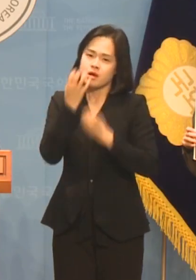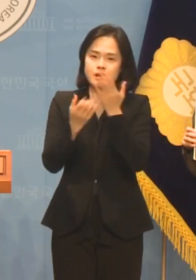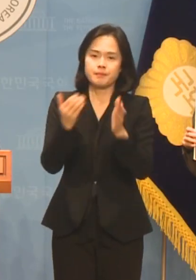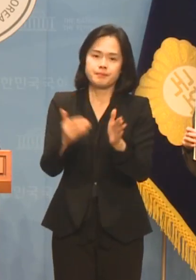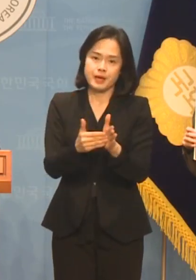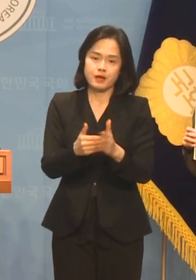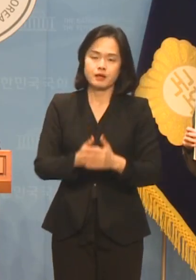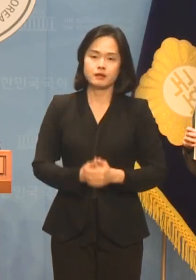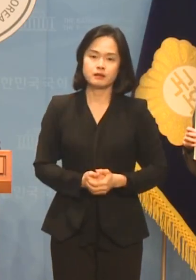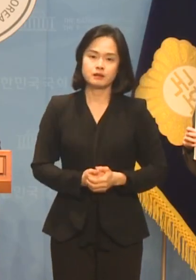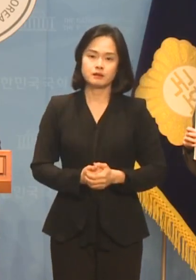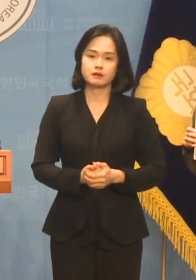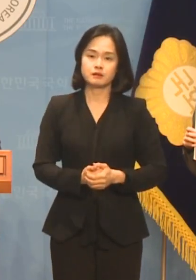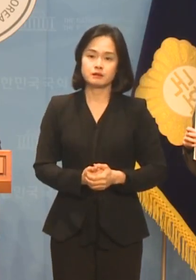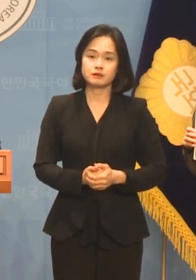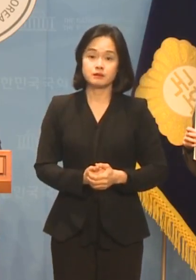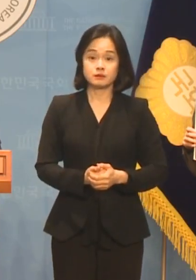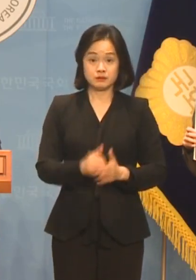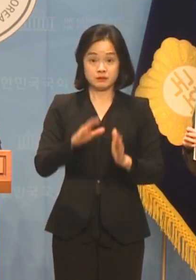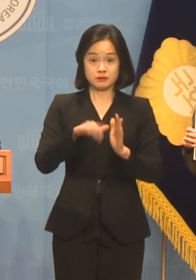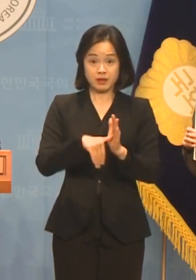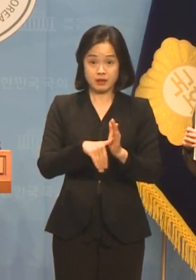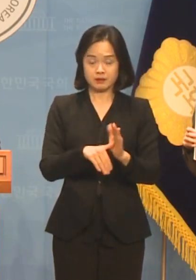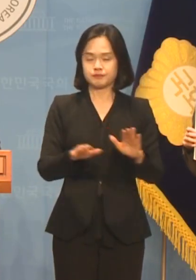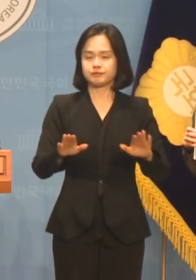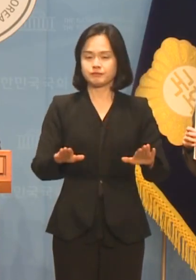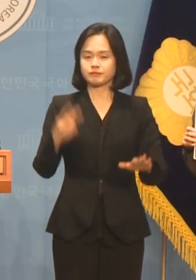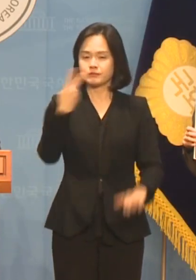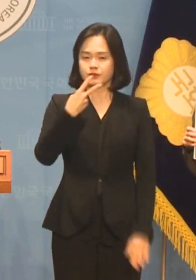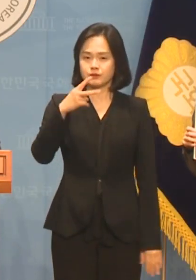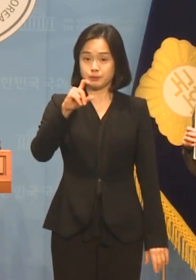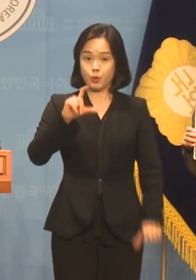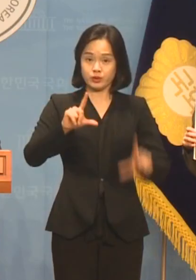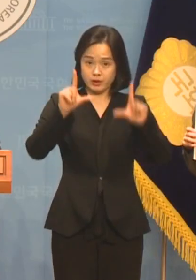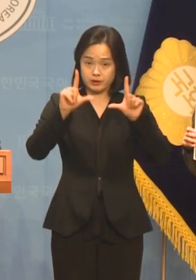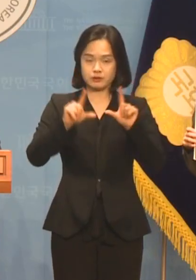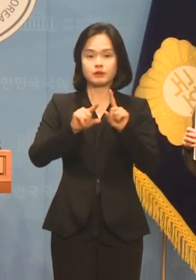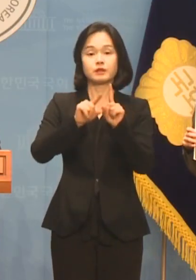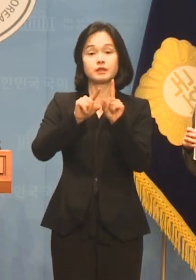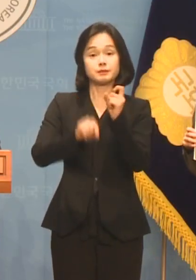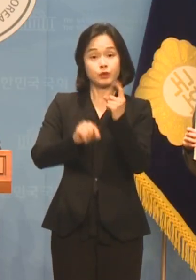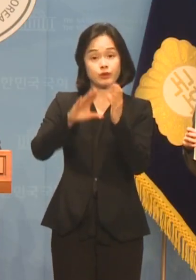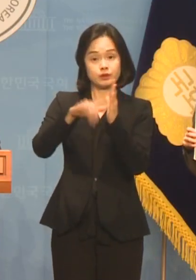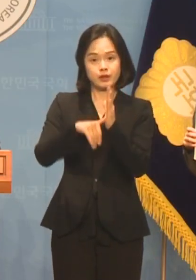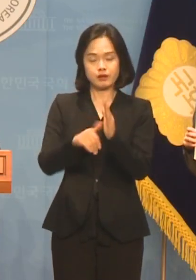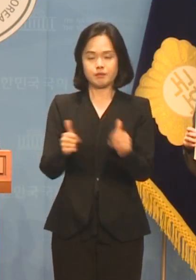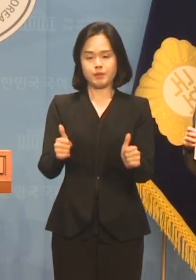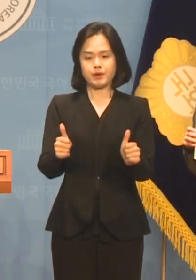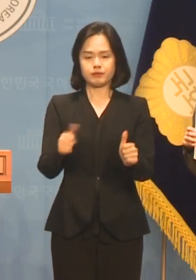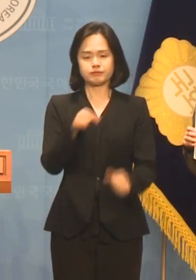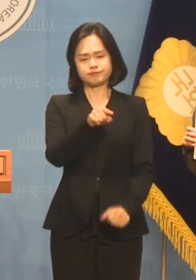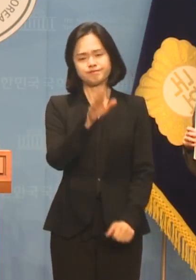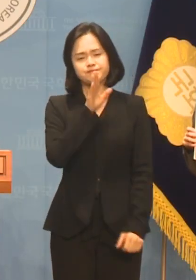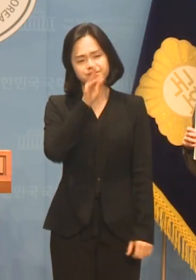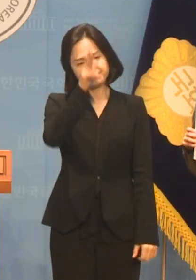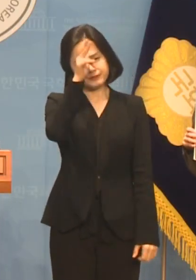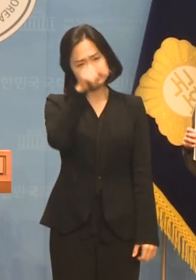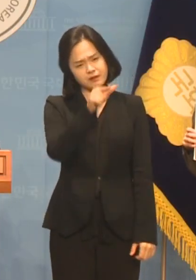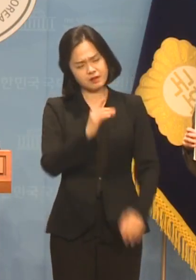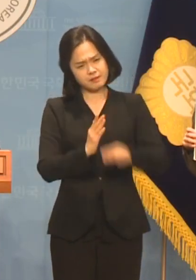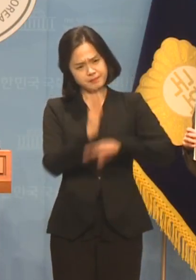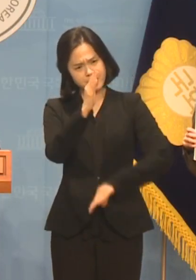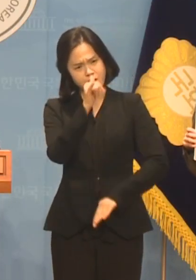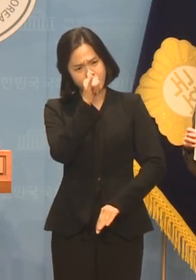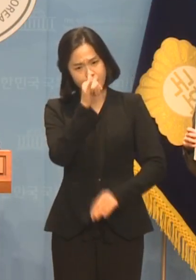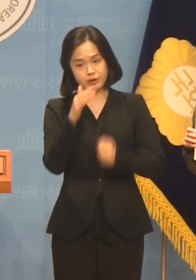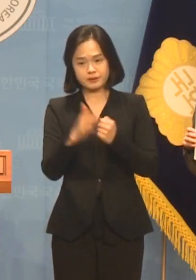강압성이 인정되어서 법원은 2015년 11월 재심을 개시하기로 결정했습니다.